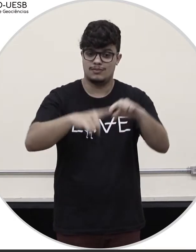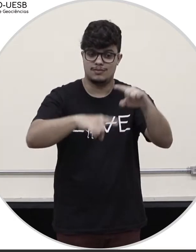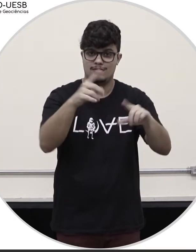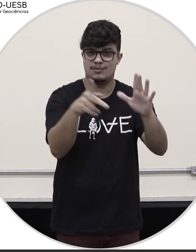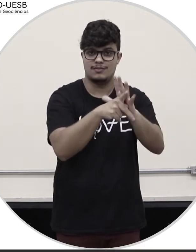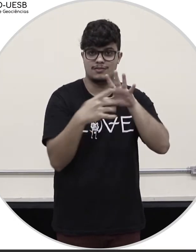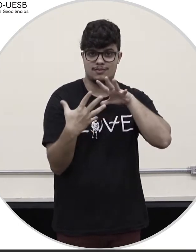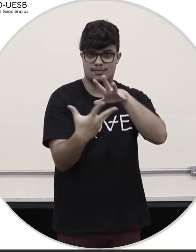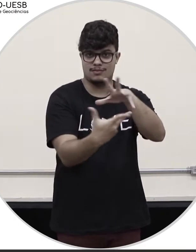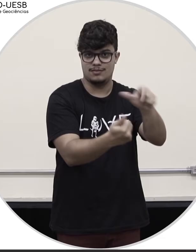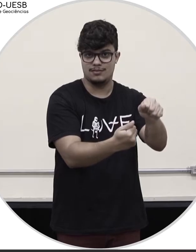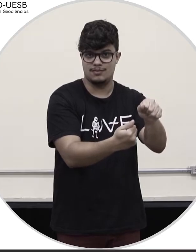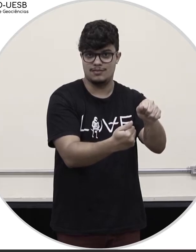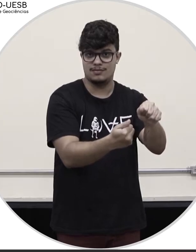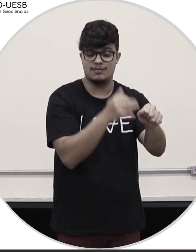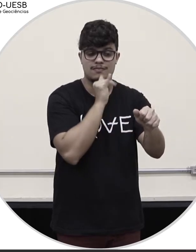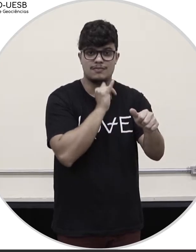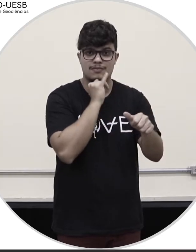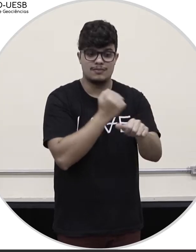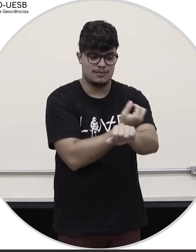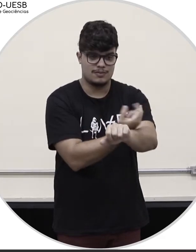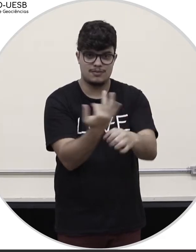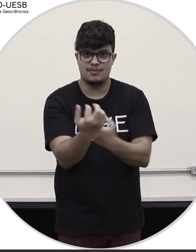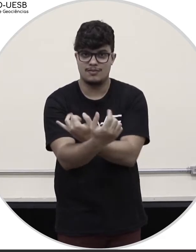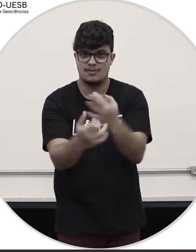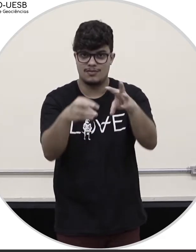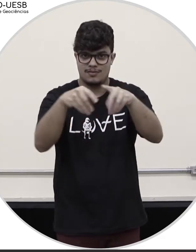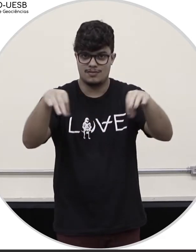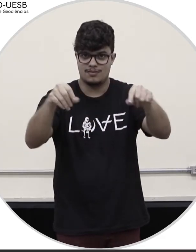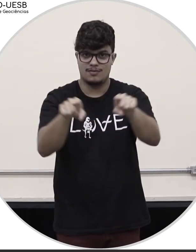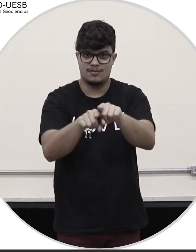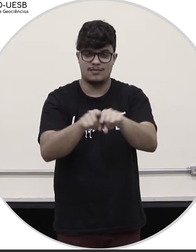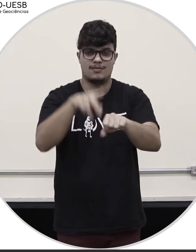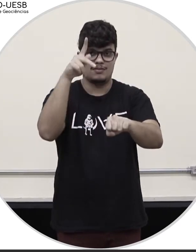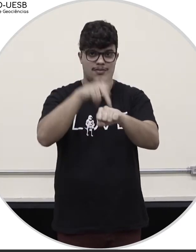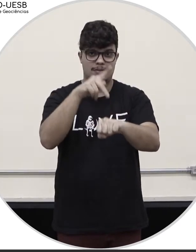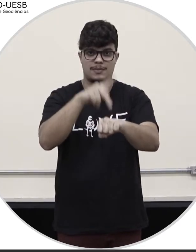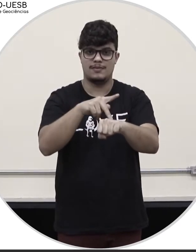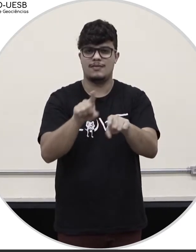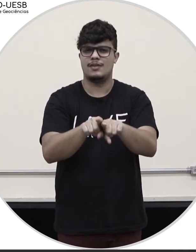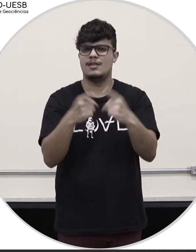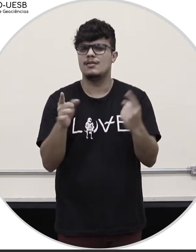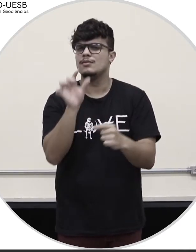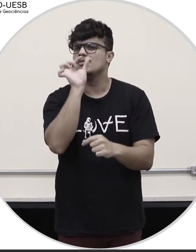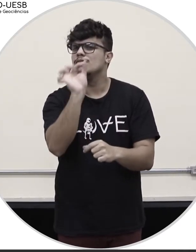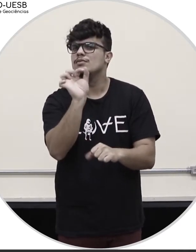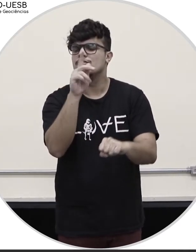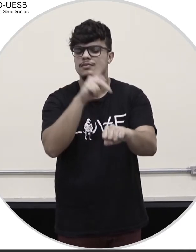estuda os materiais até tais como os minerais e as roxas